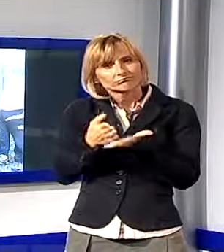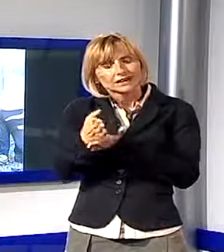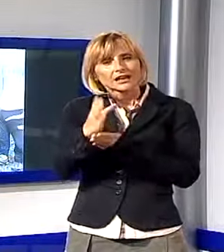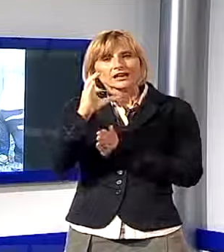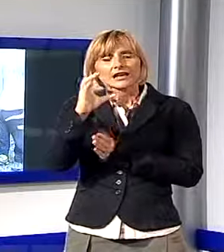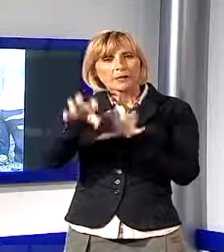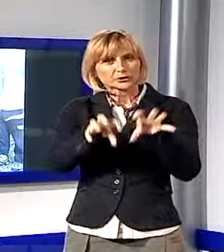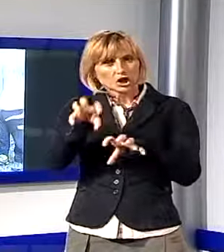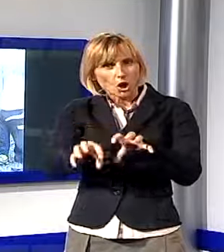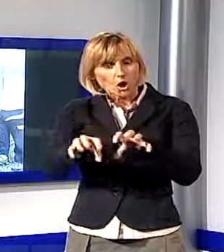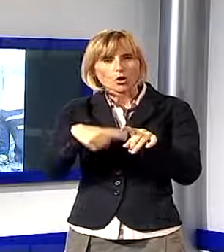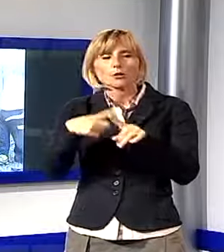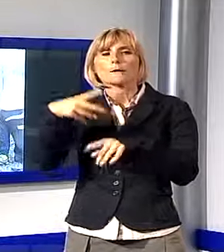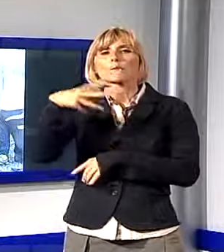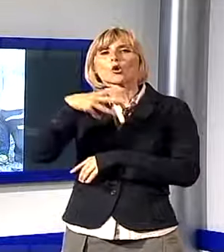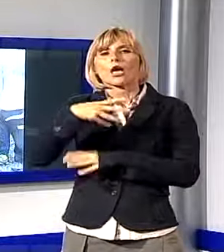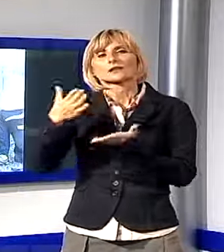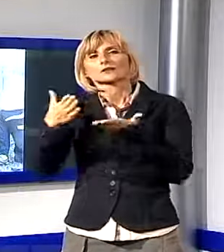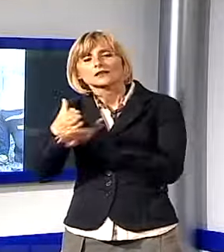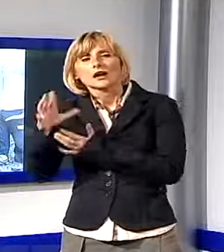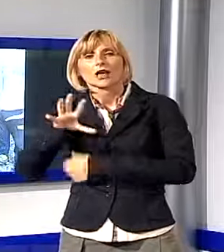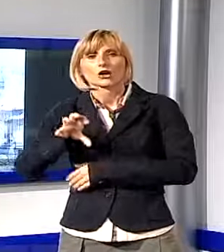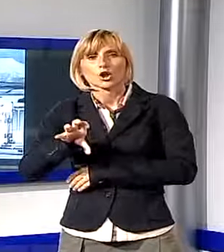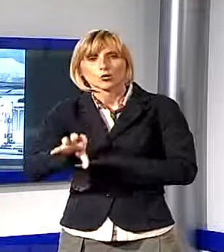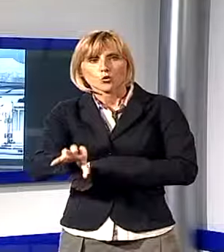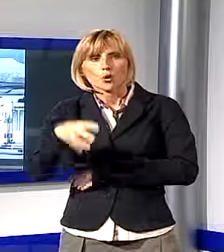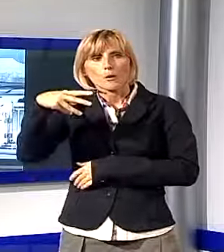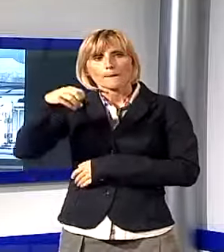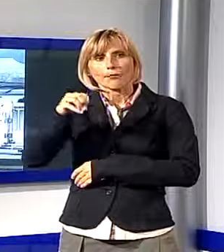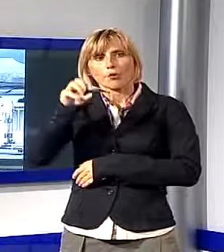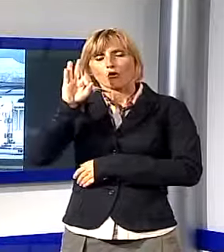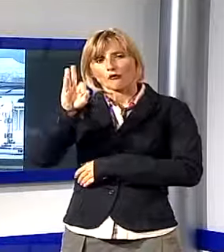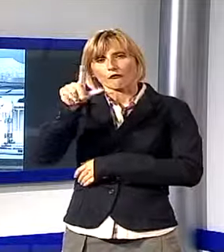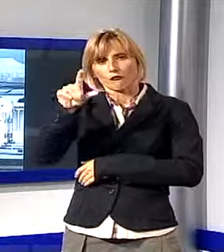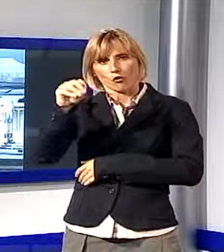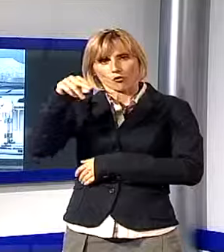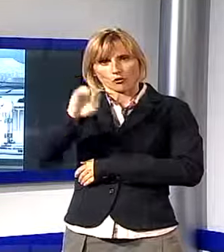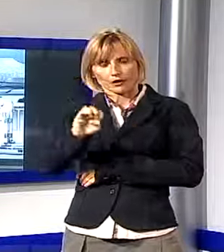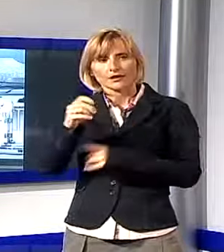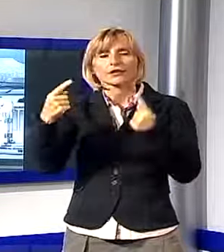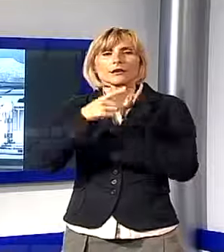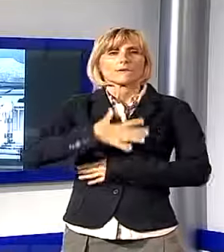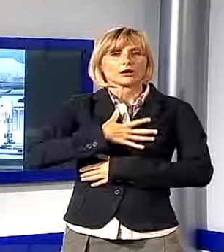Sassi, nel comune di Molazzana, il recupero di un muflone. E a Fornoli, a Bagni di Lucca, di un